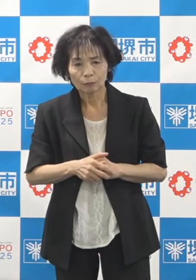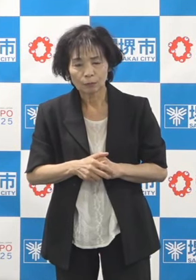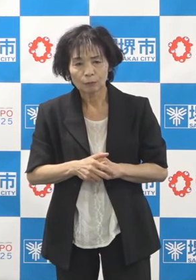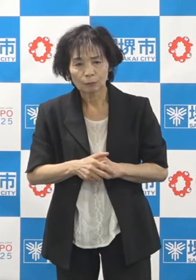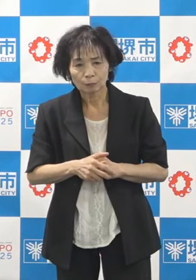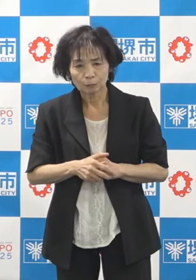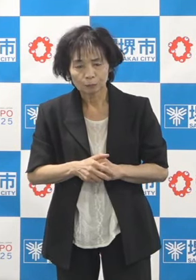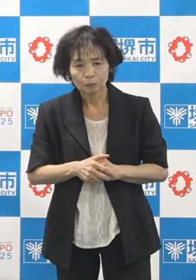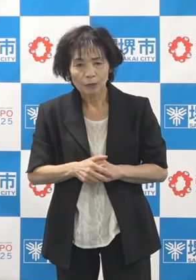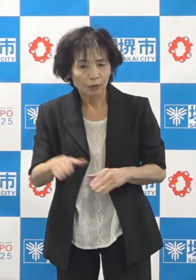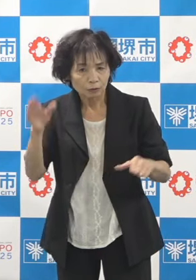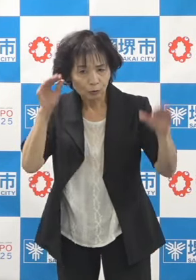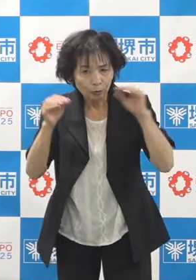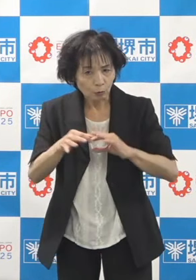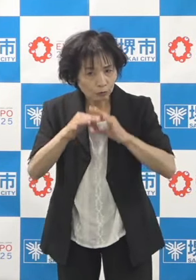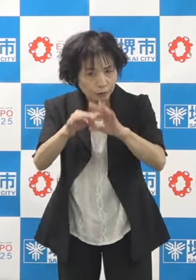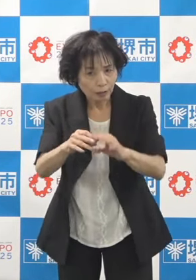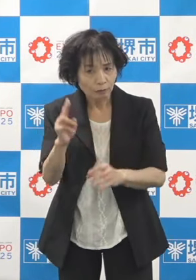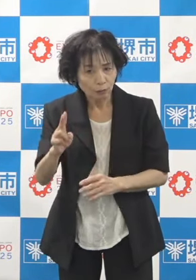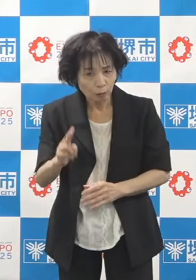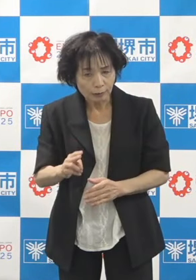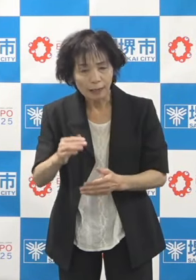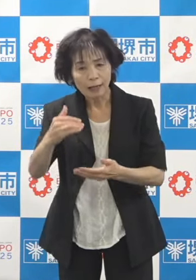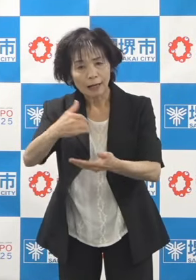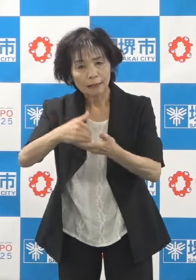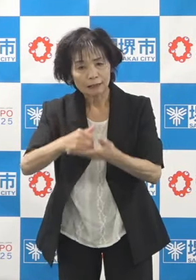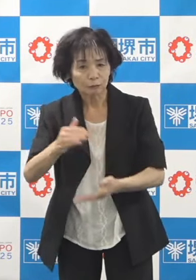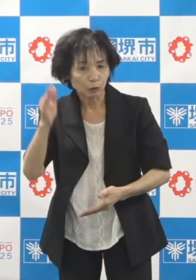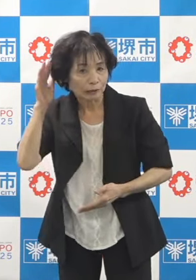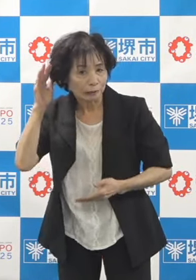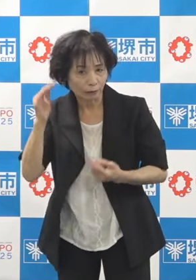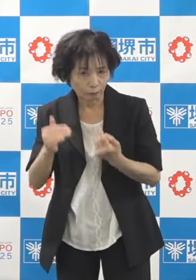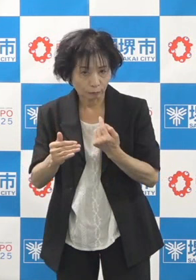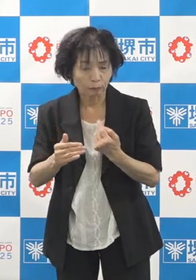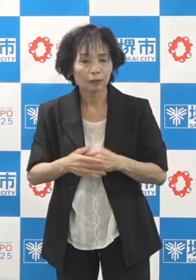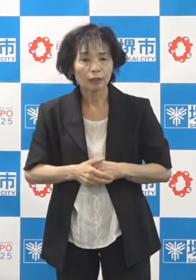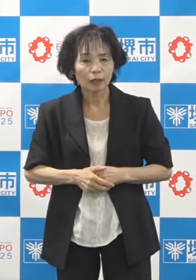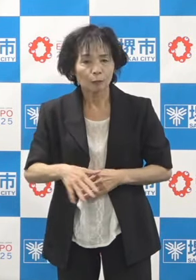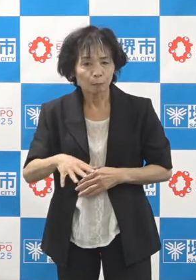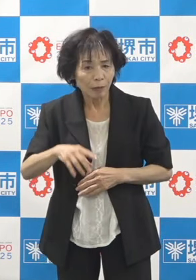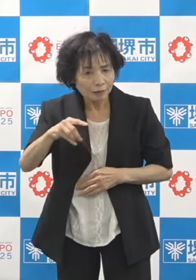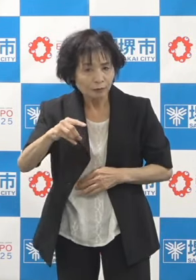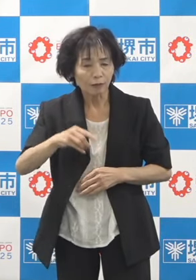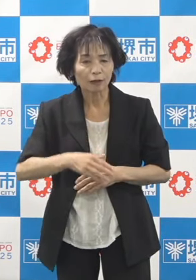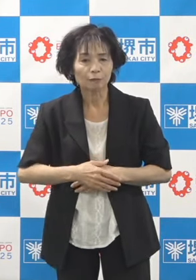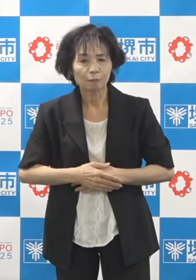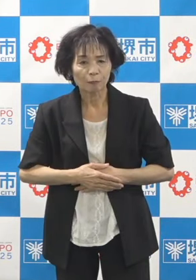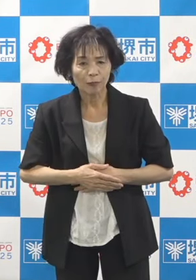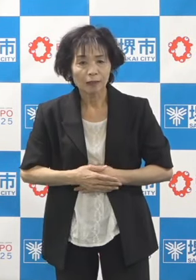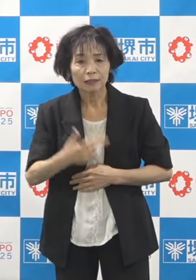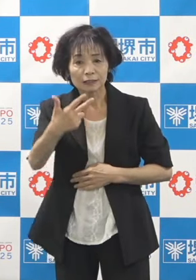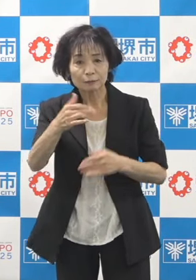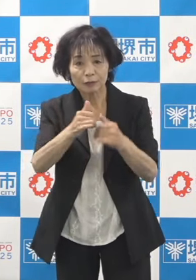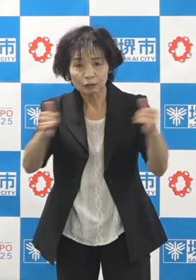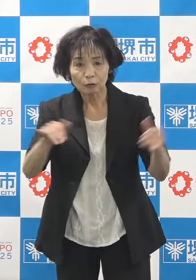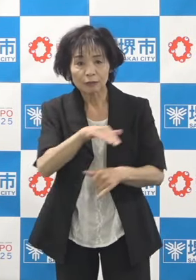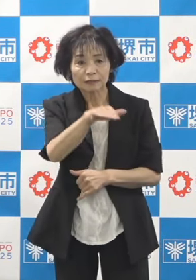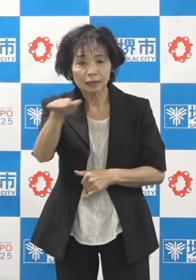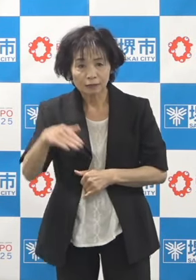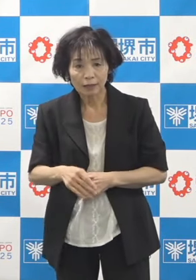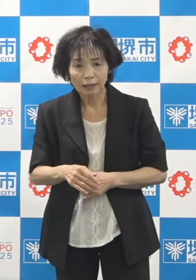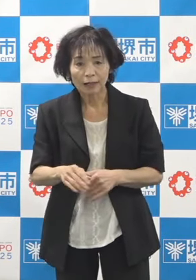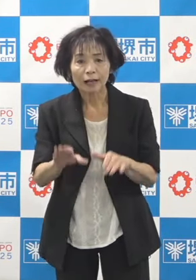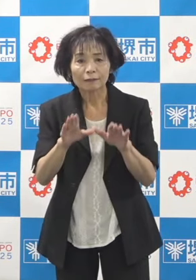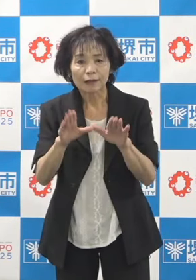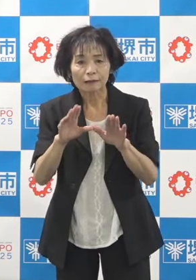その状況を伝えるような話も聞いておりますので、まずはやはり市民の皆さんには南海トラフ巨